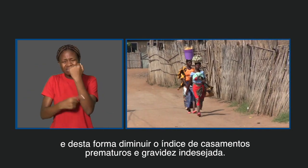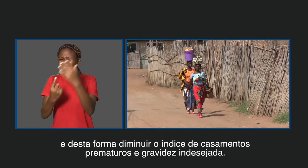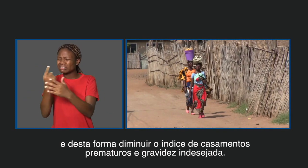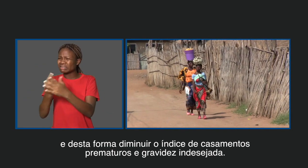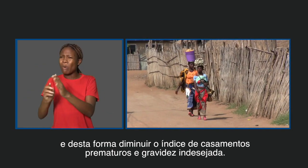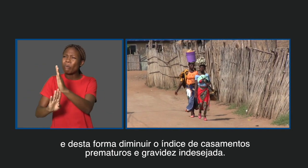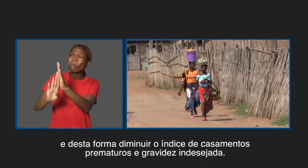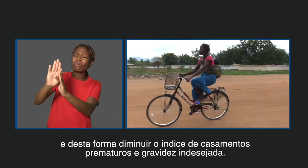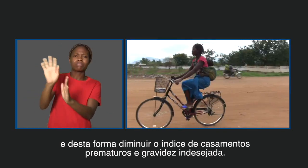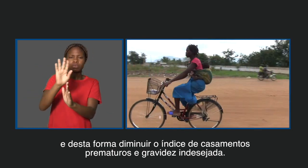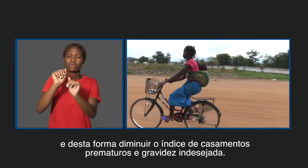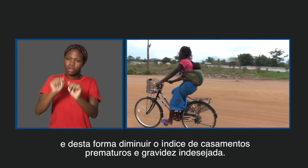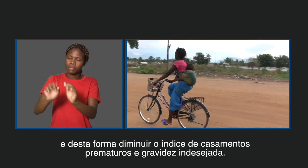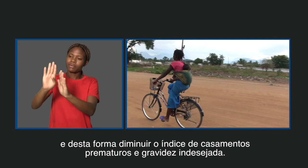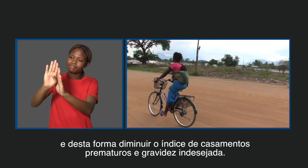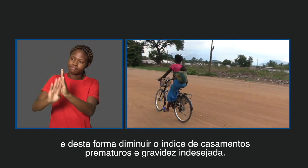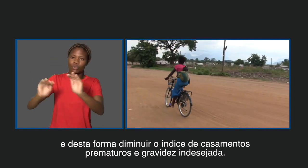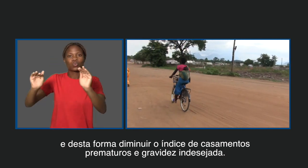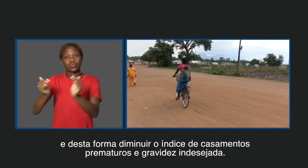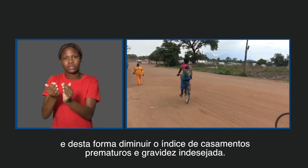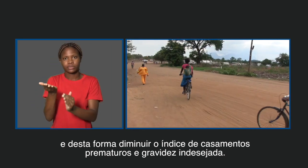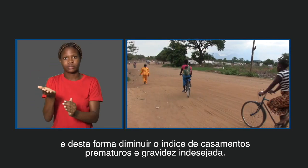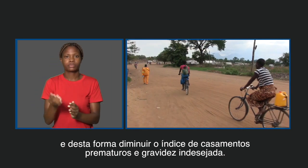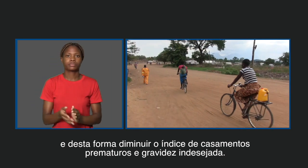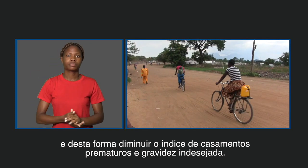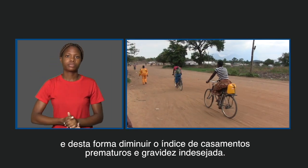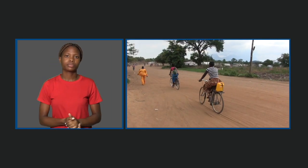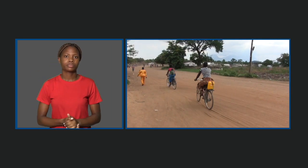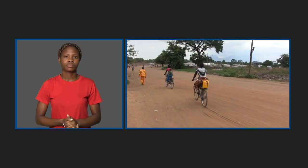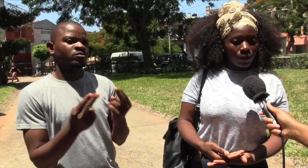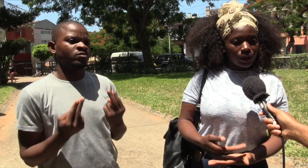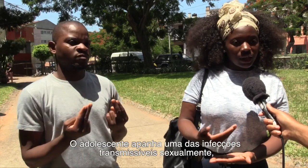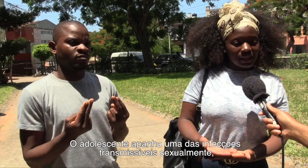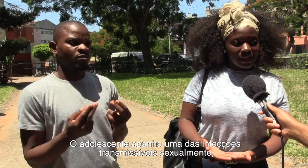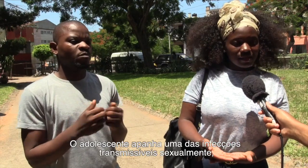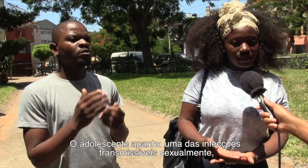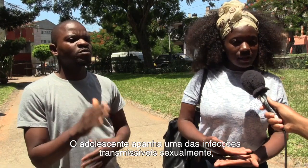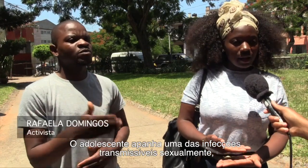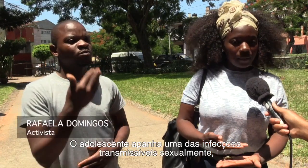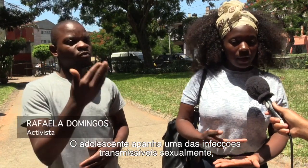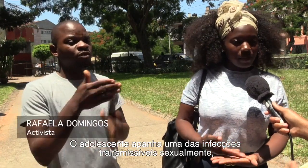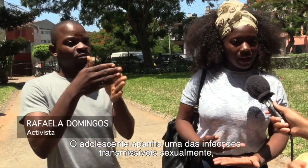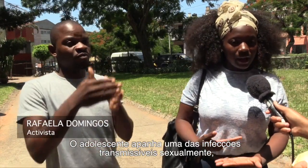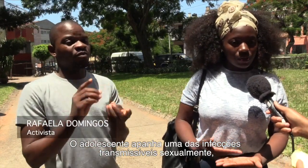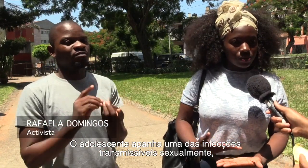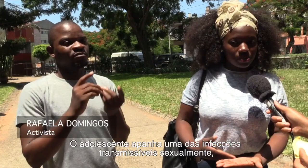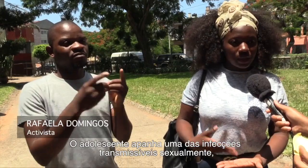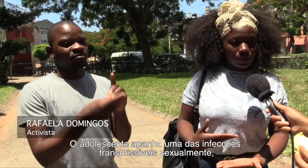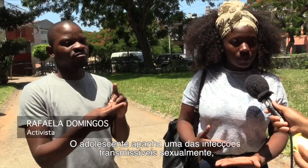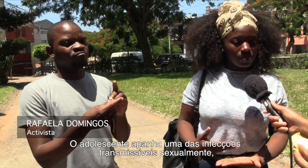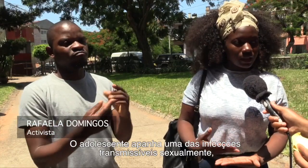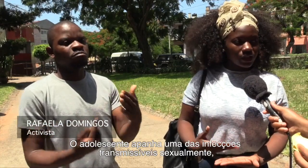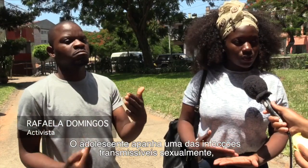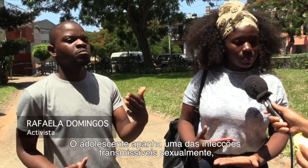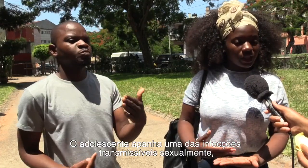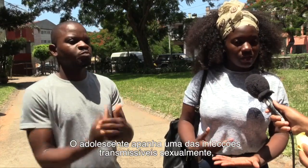diminuir os índices de casamentos prematuros e gravidez indesejada. O adolescente apanha uma